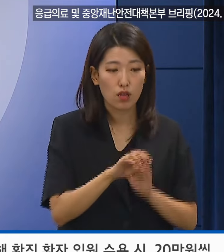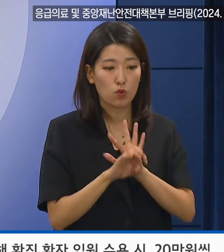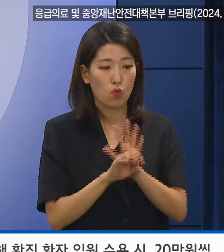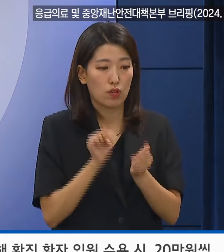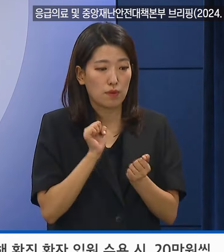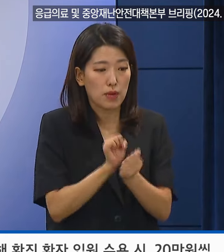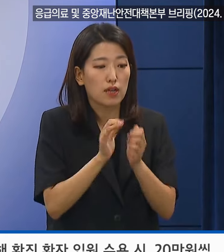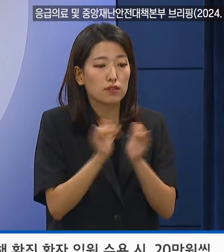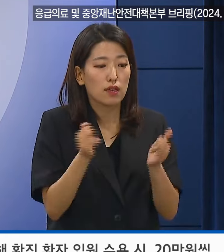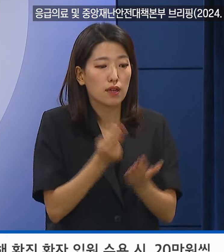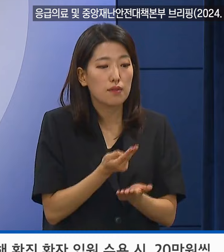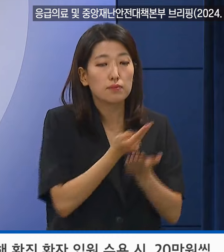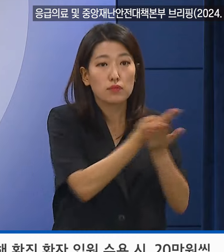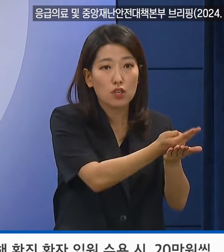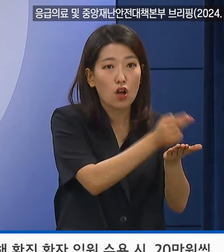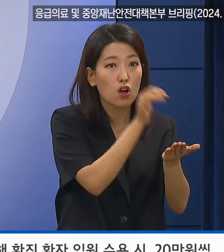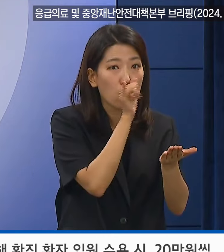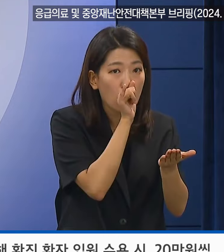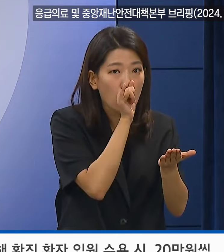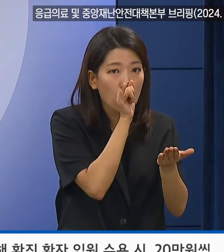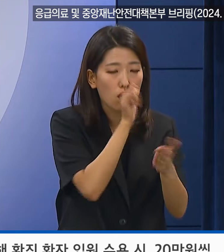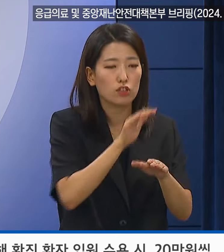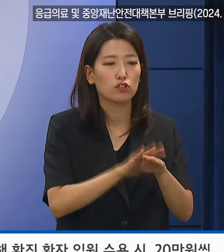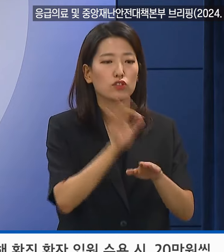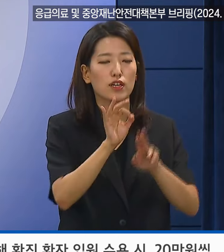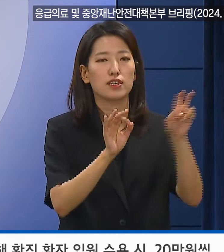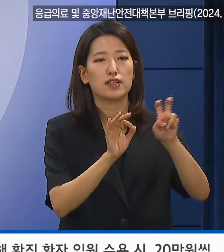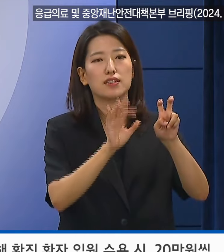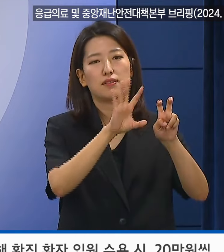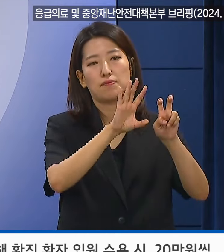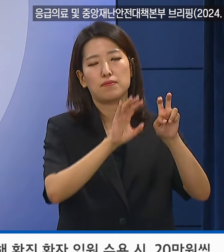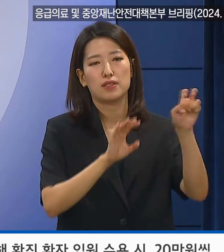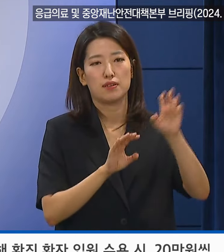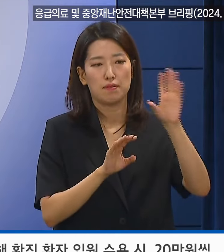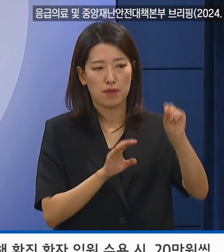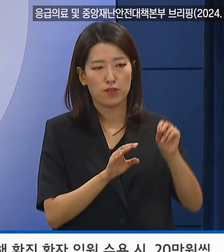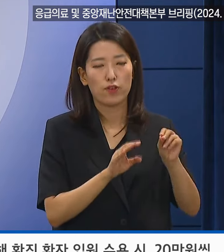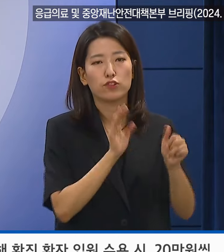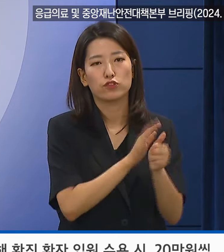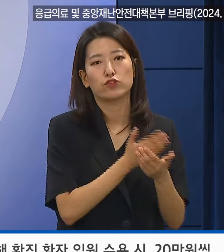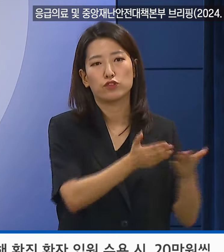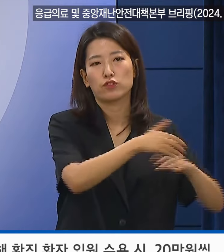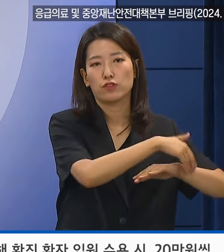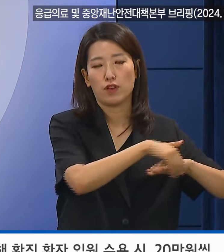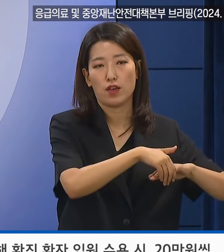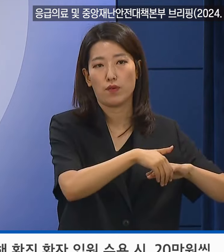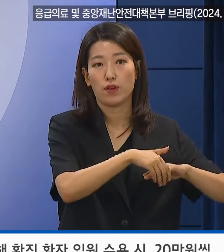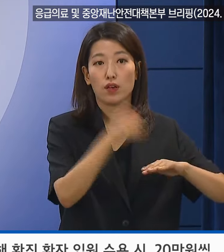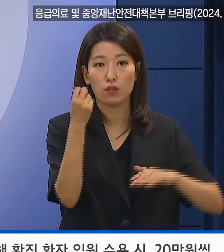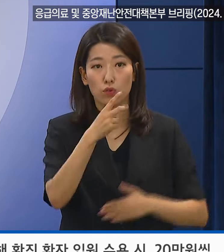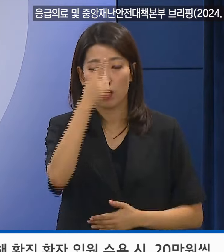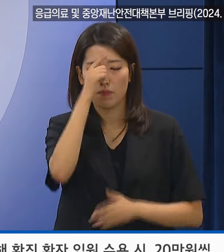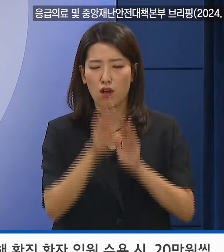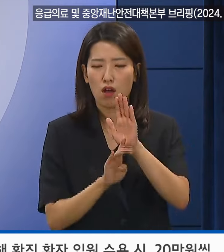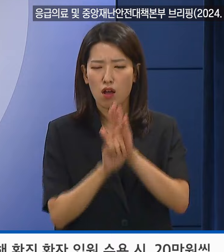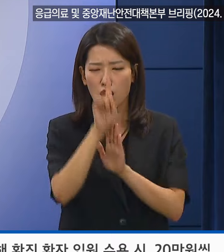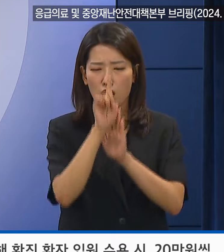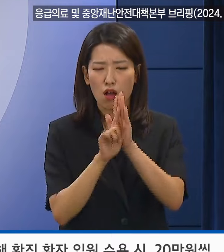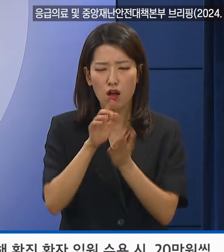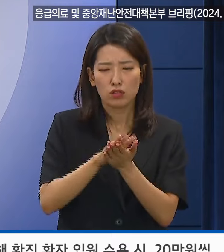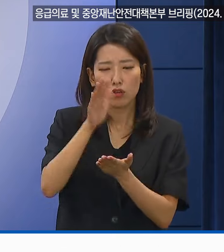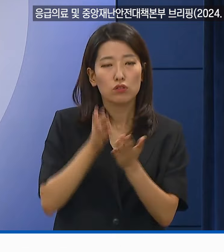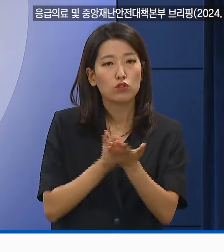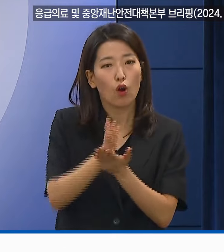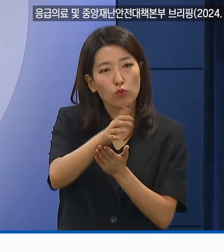시 20만 원씩 인센티브를 지급하며 정부가 지정한 발열 클리닉 108개소에